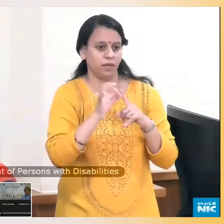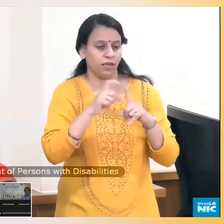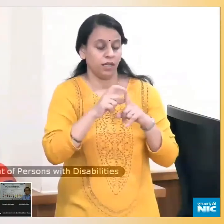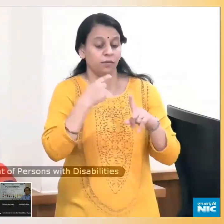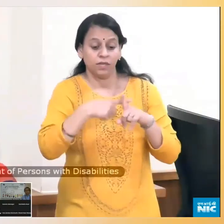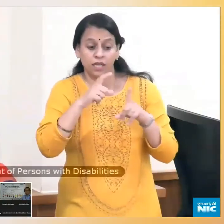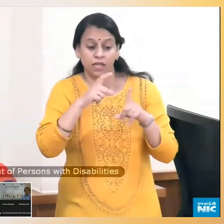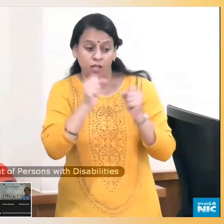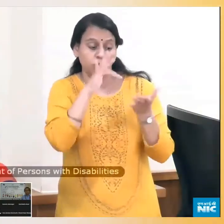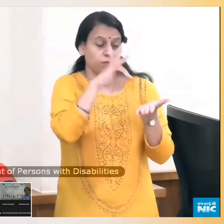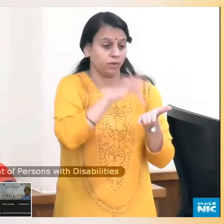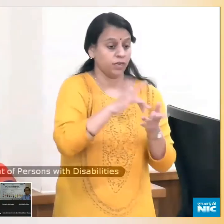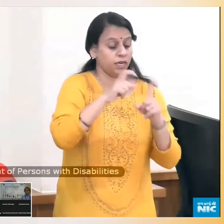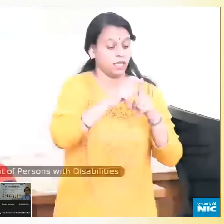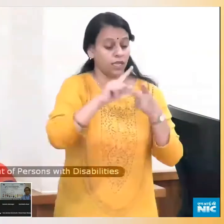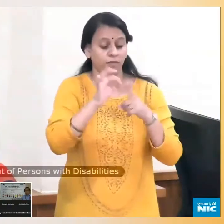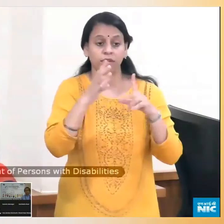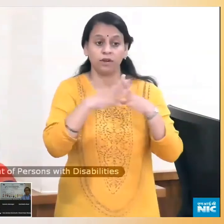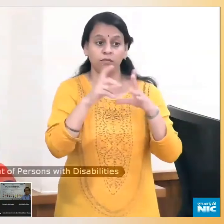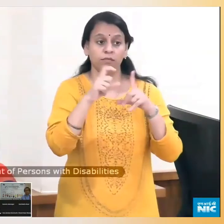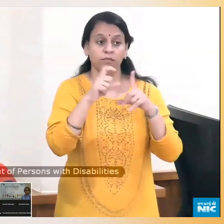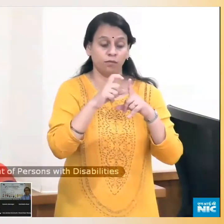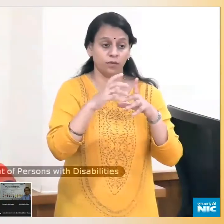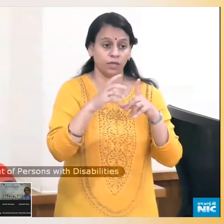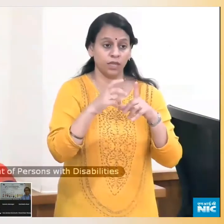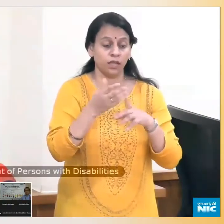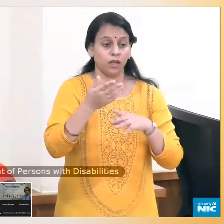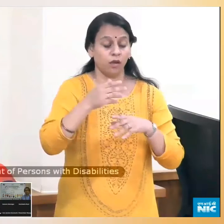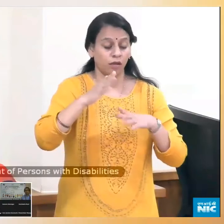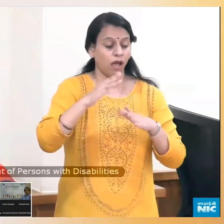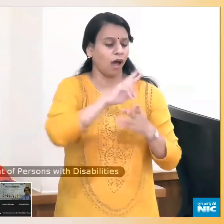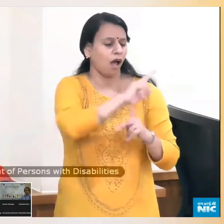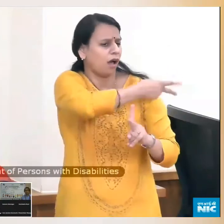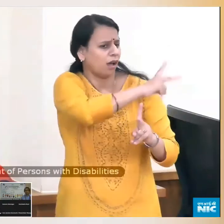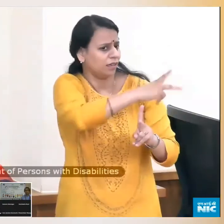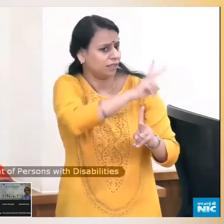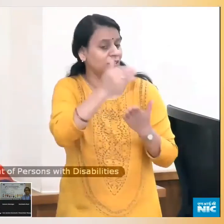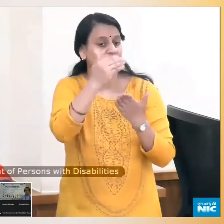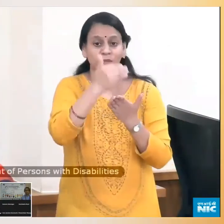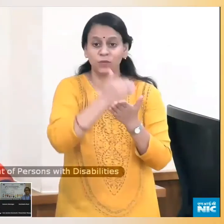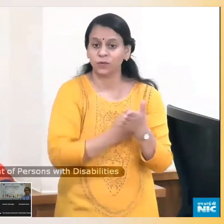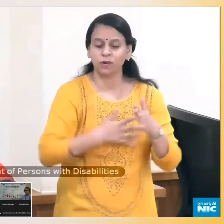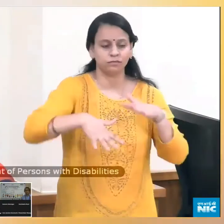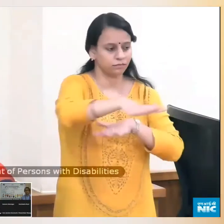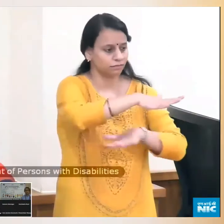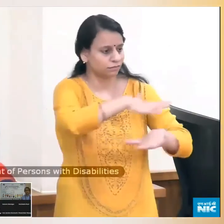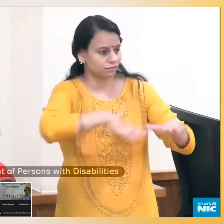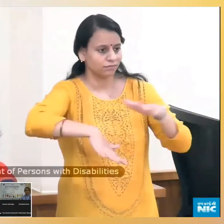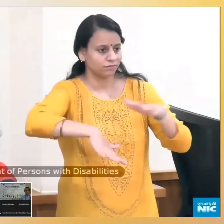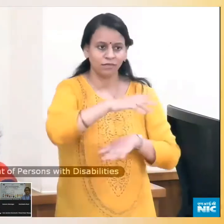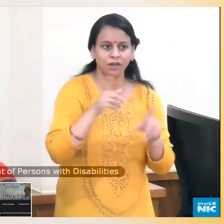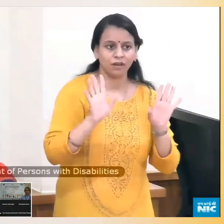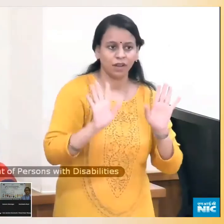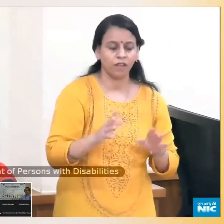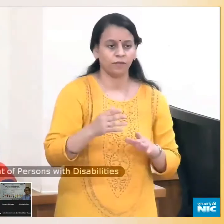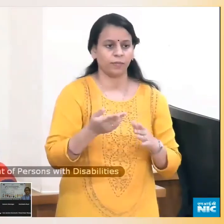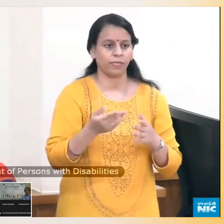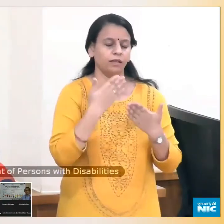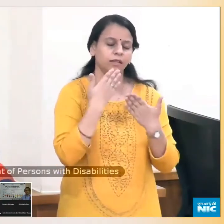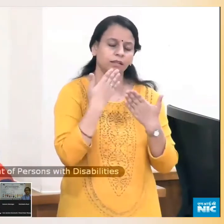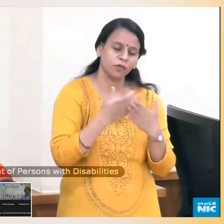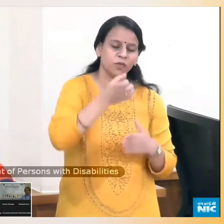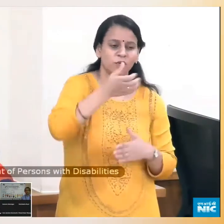NIEPD देहरादून और DAPTW की पूर्वोत्तर के लिए विशाल जो कार्यक्रम का आप लोगों ने आयोजन किया है, वो आयोजन का